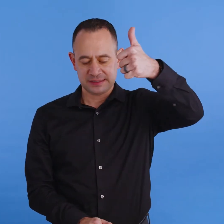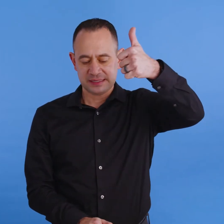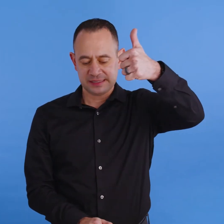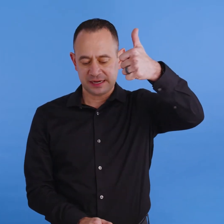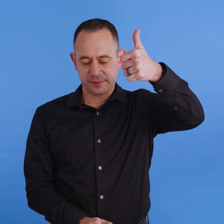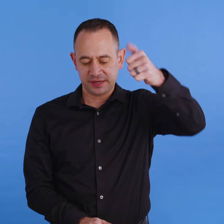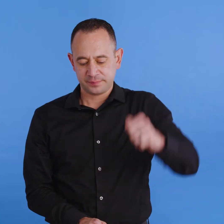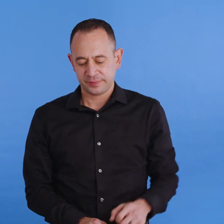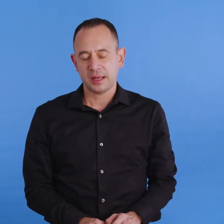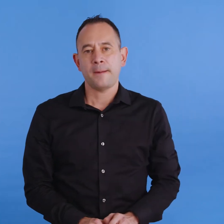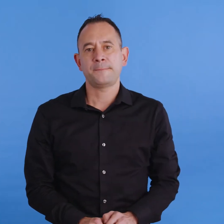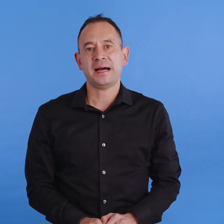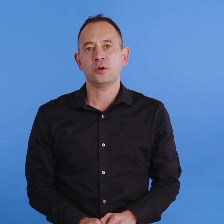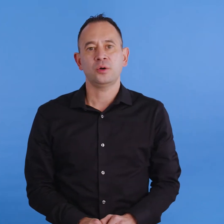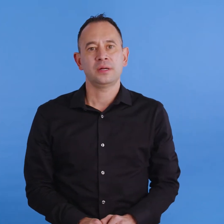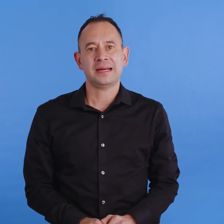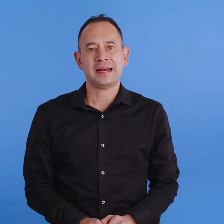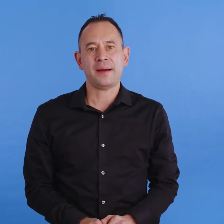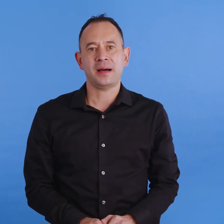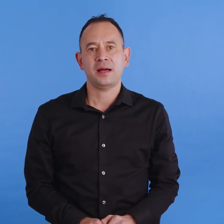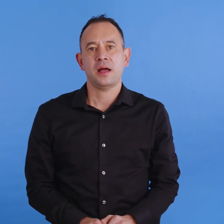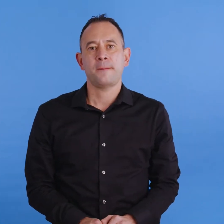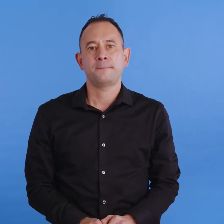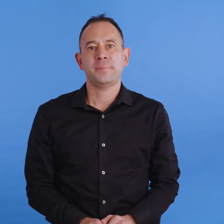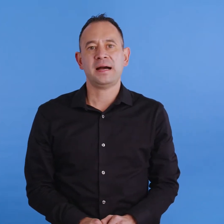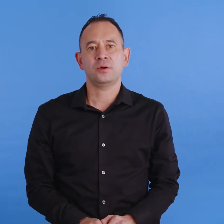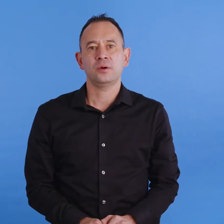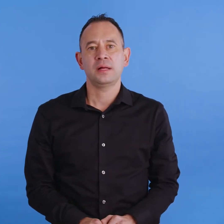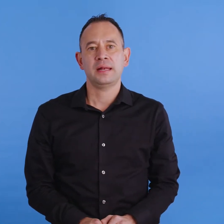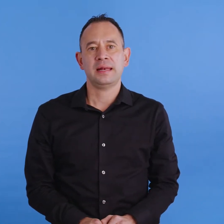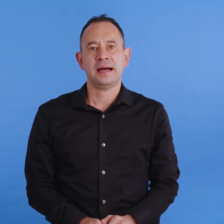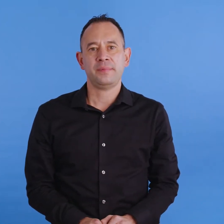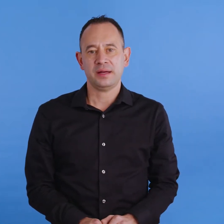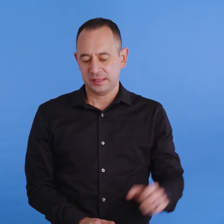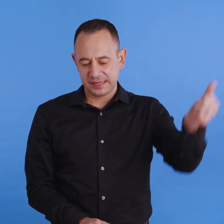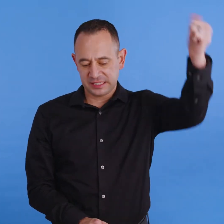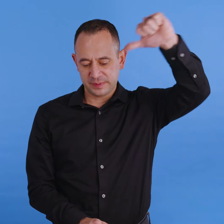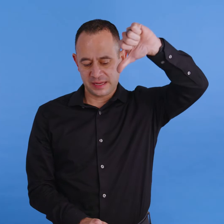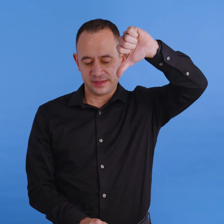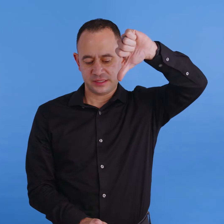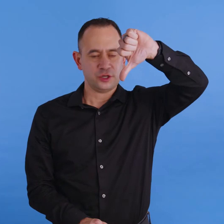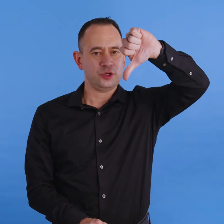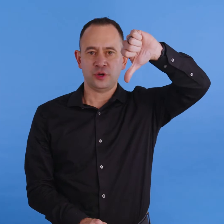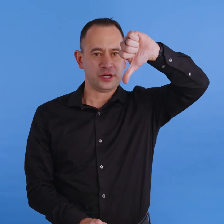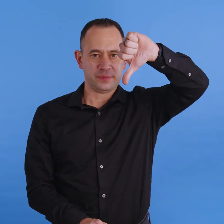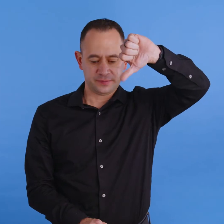sí riman. Pago, rama. Pago, lama. Esas palabras no riman.